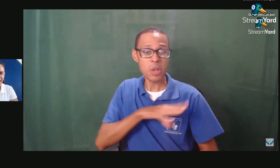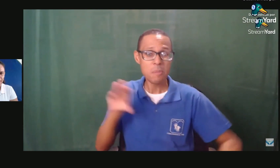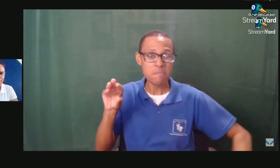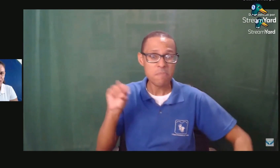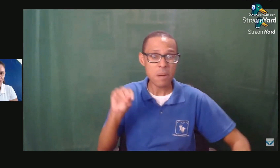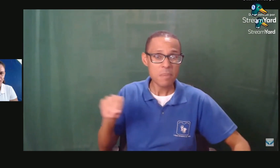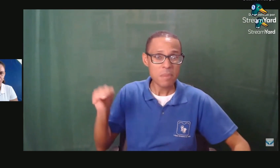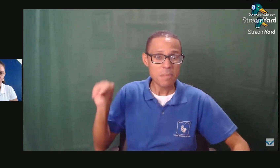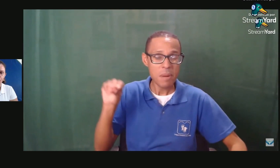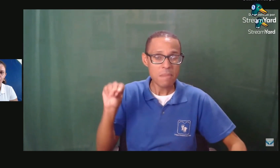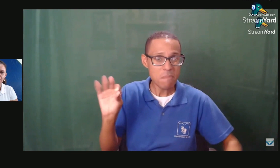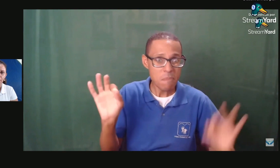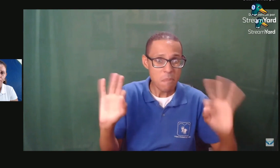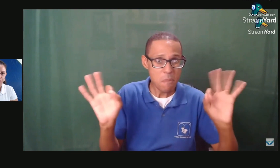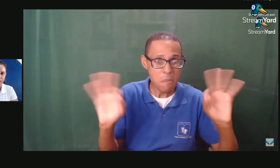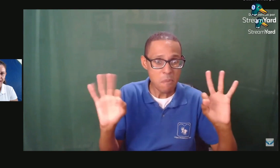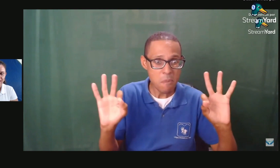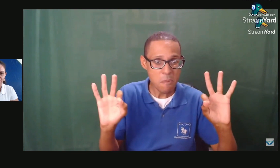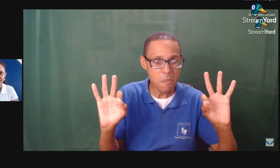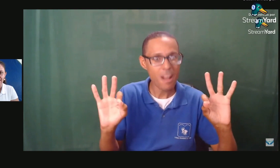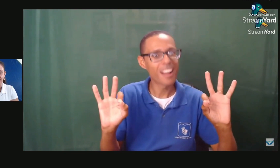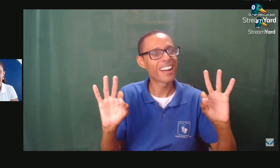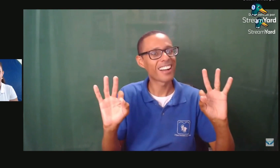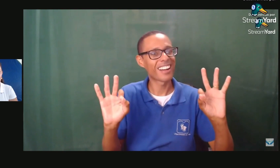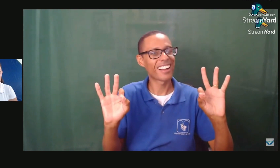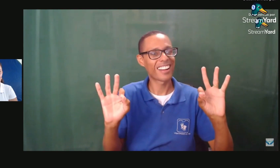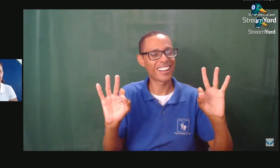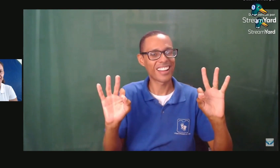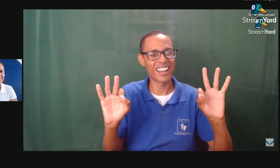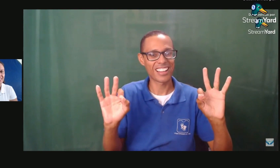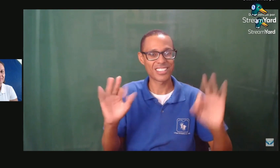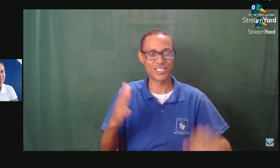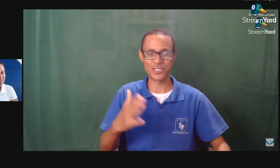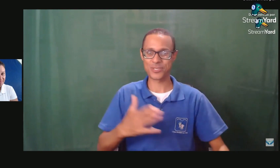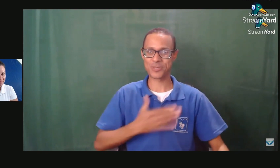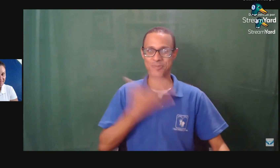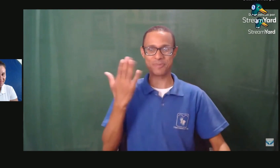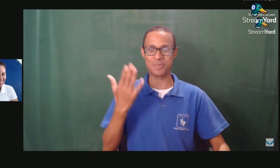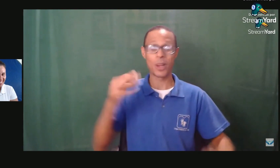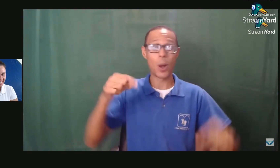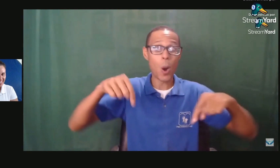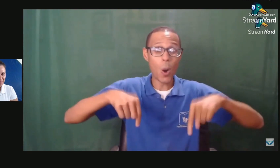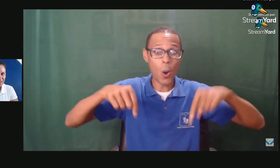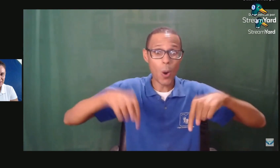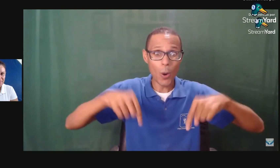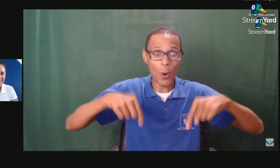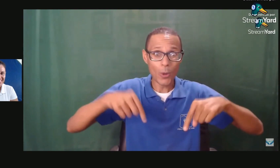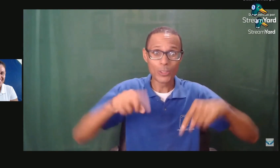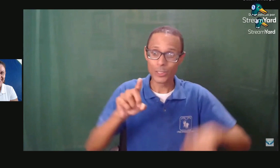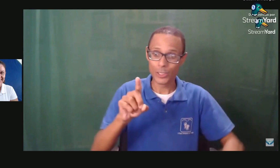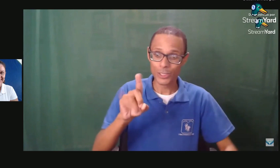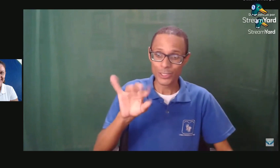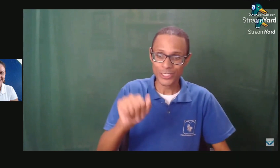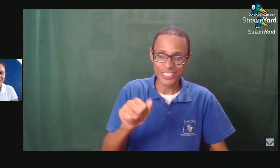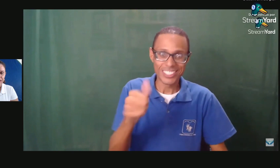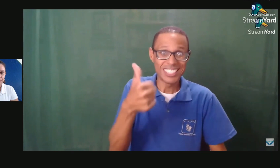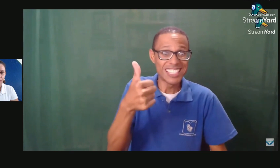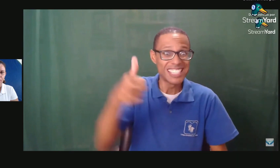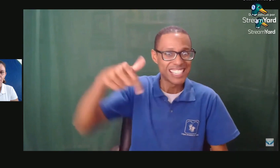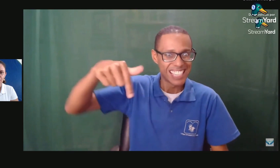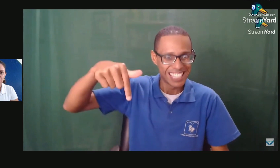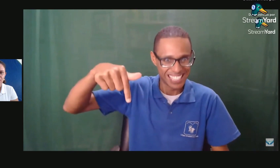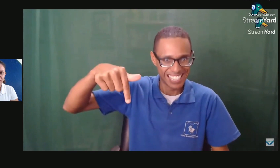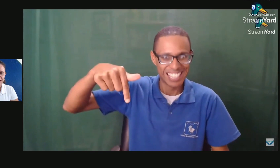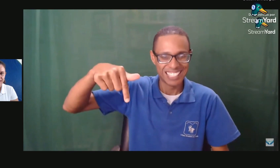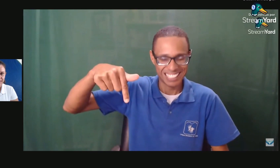e intérprete, com a língua portuguesa, fazendo interpretação direta. Uma surpresa, né?